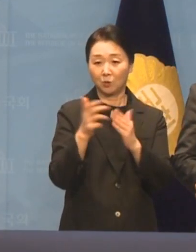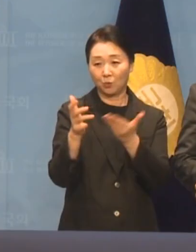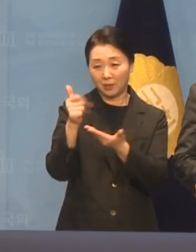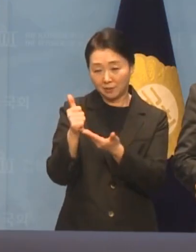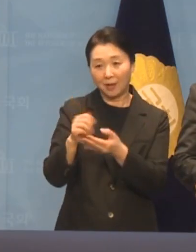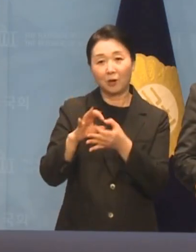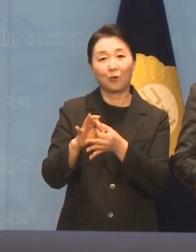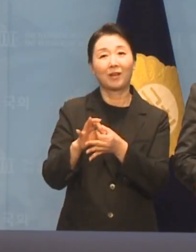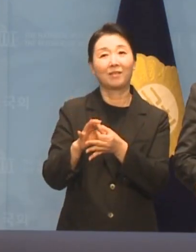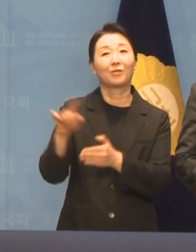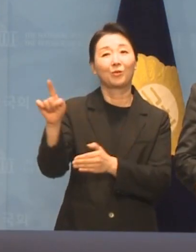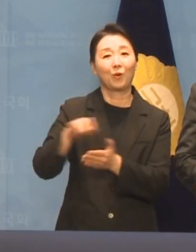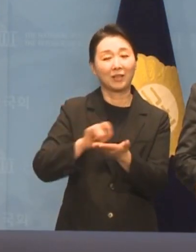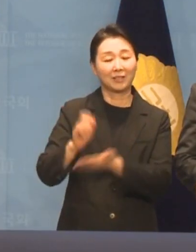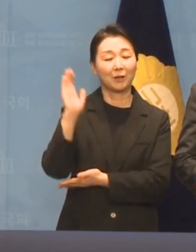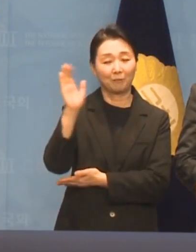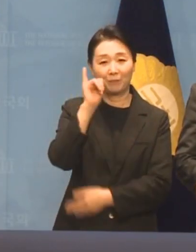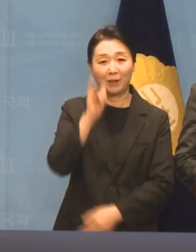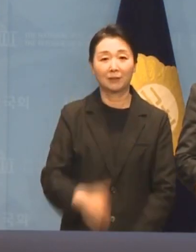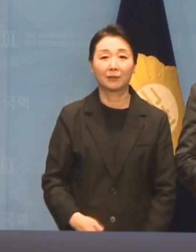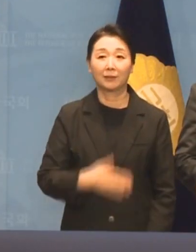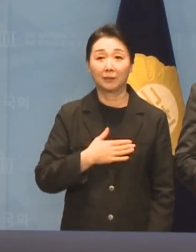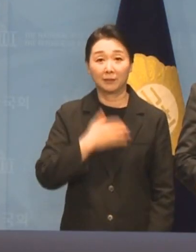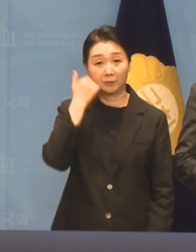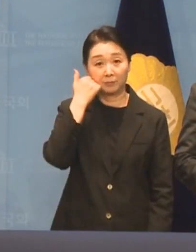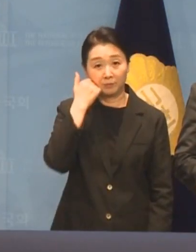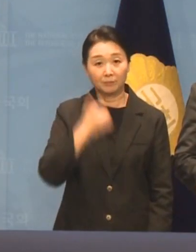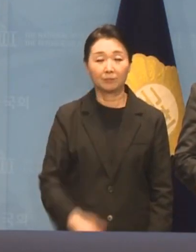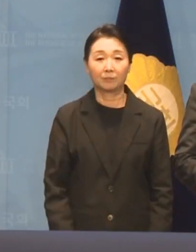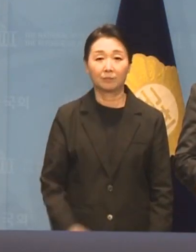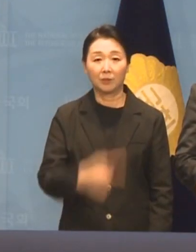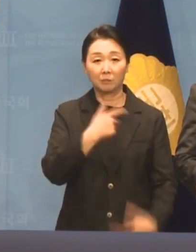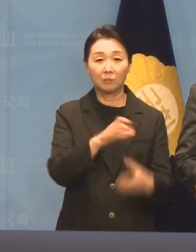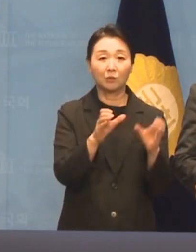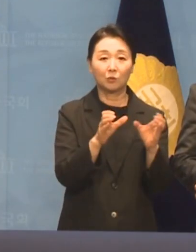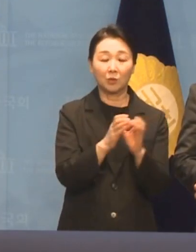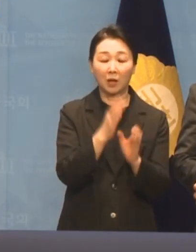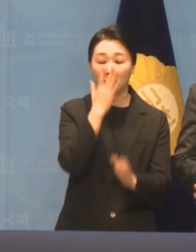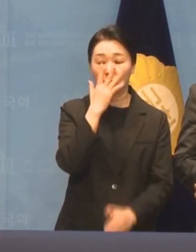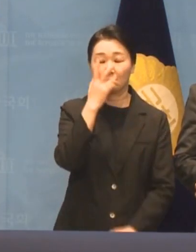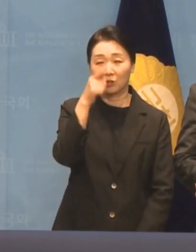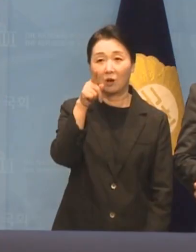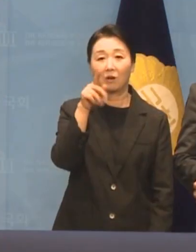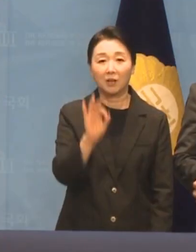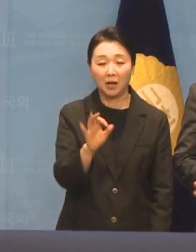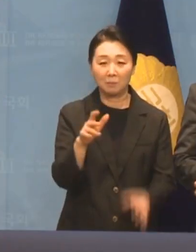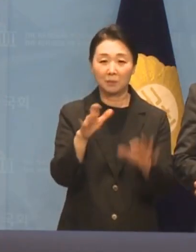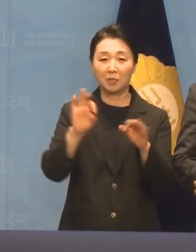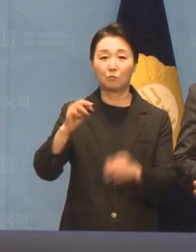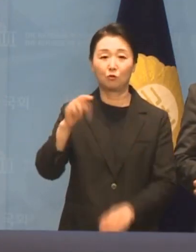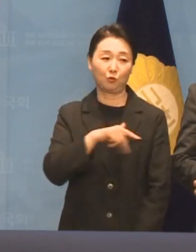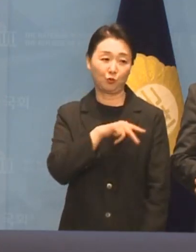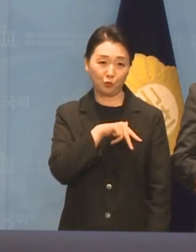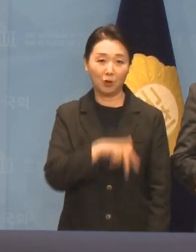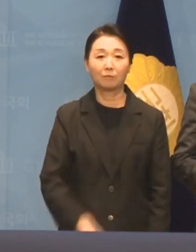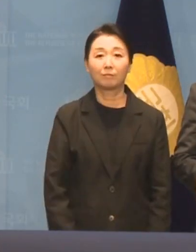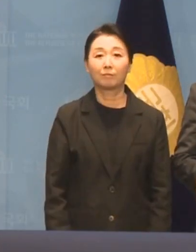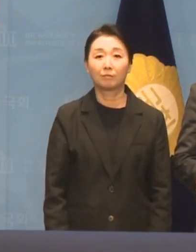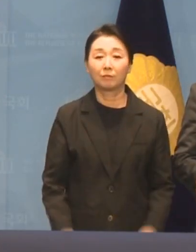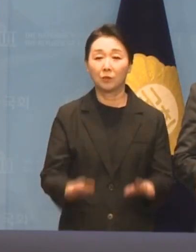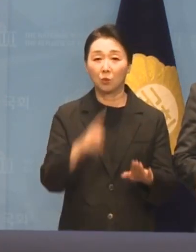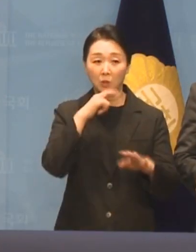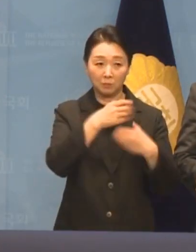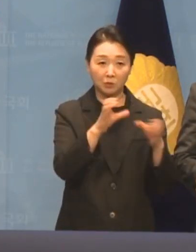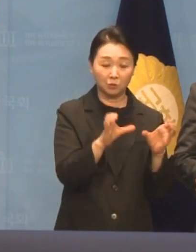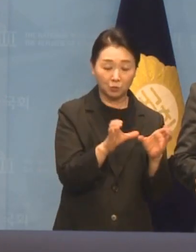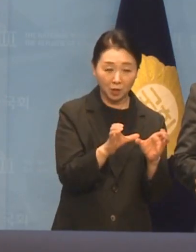와서 기자회견을 하게 되었습니다. 저는 더불어민주당 순천갑 김문수 국회의원입니다. 오늘